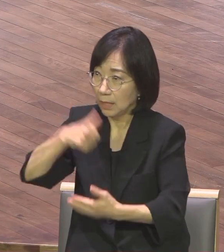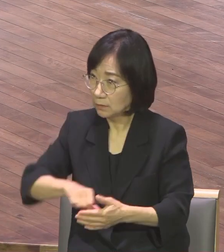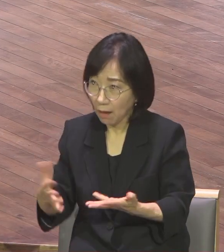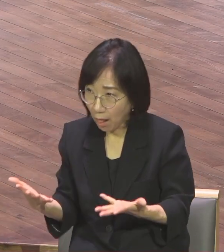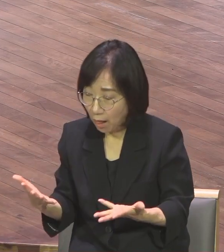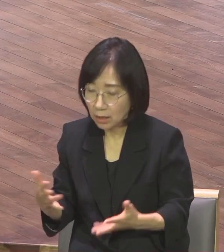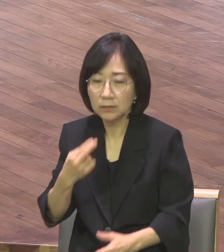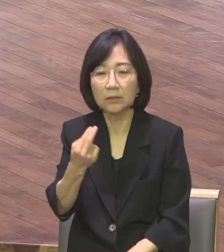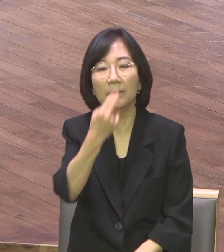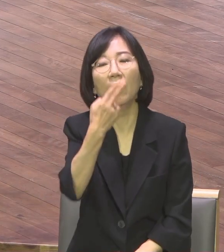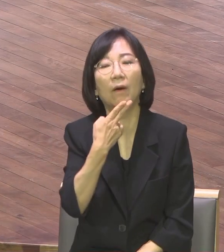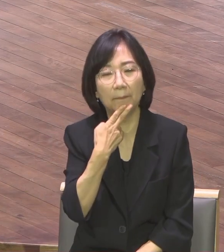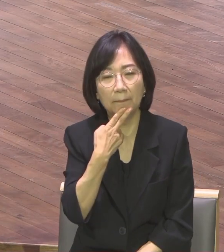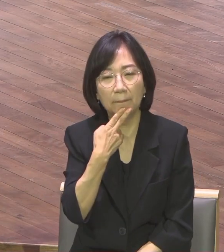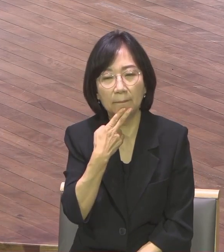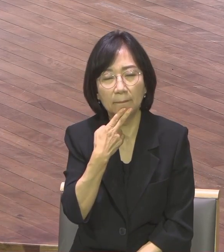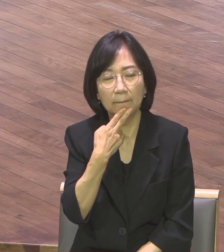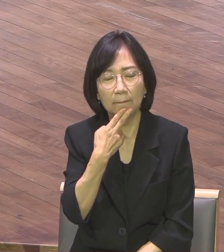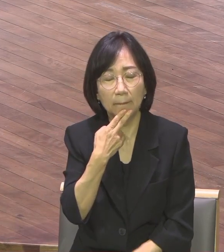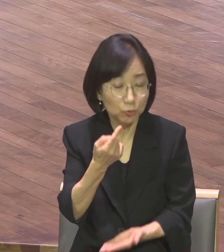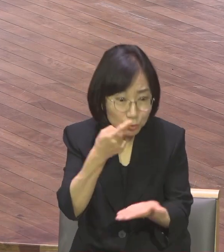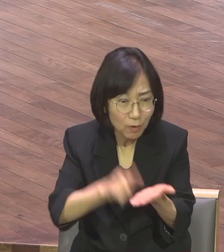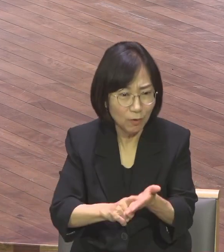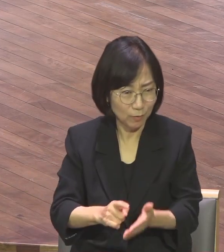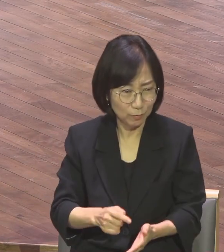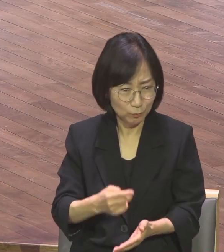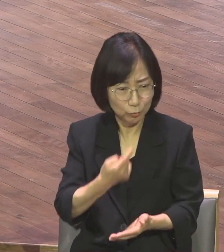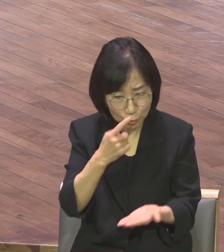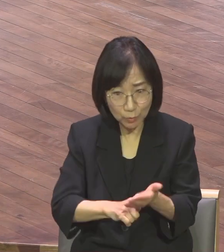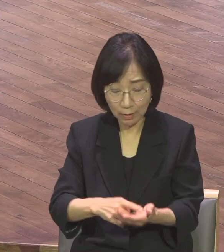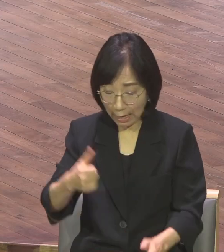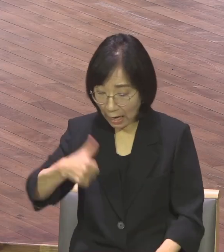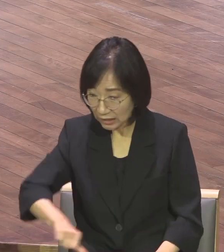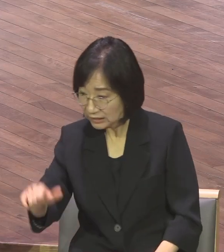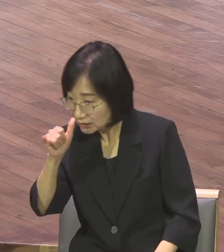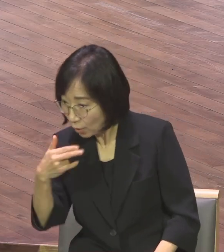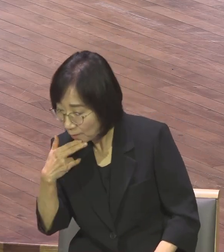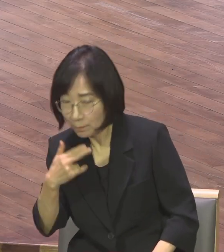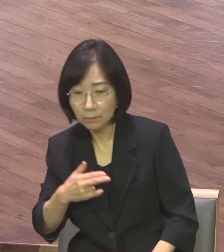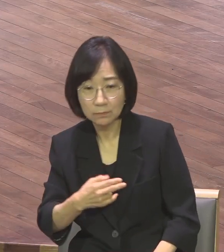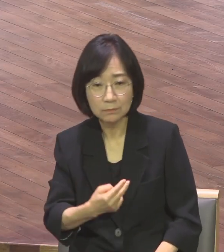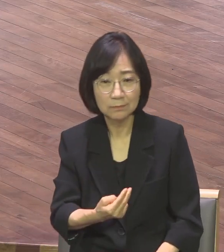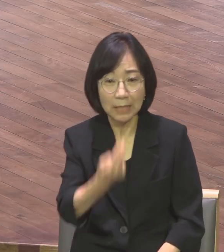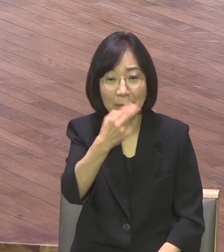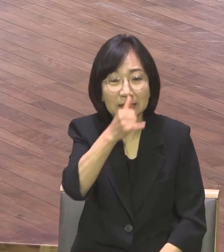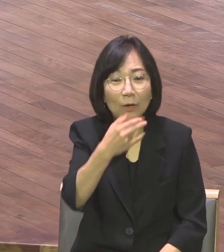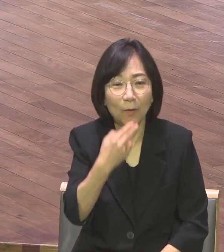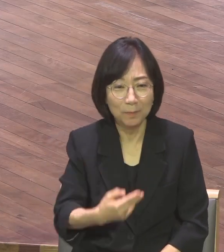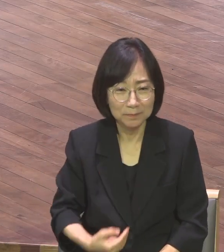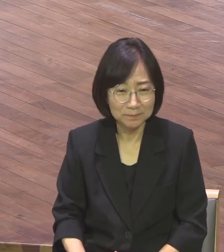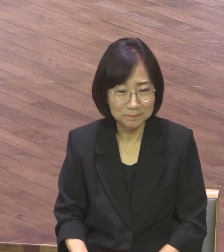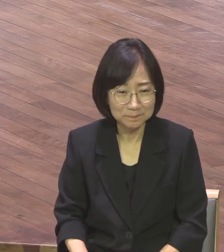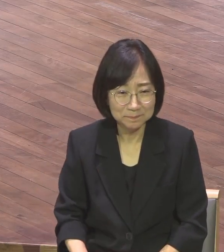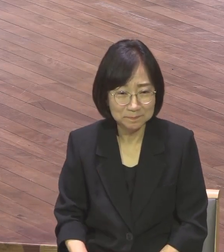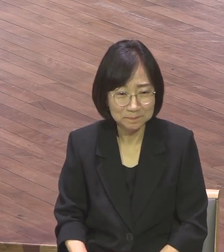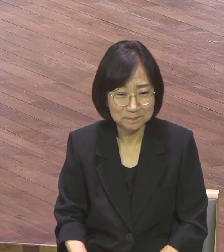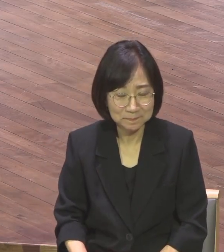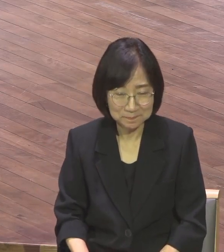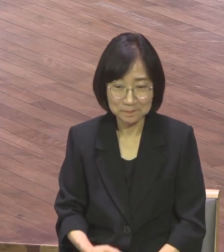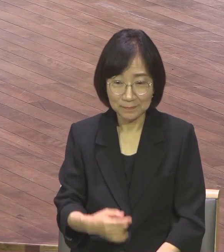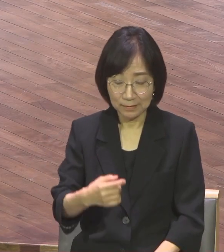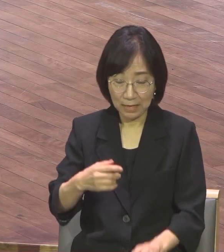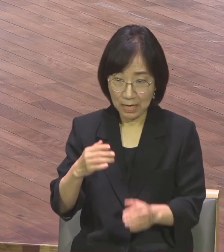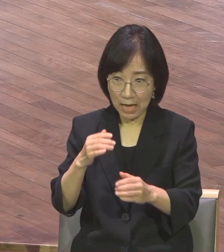없느니라. 간단한 답이지요. 응? 하나님 아들 있는 자는 뭐가 있어요? 영생이